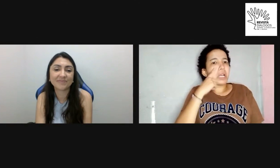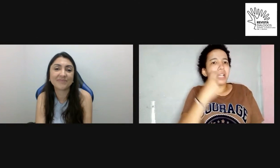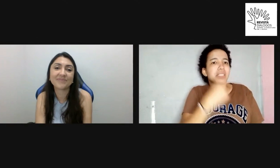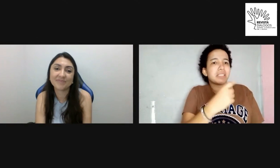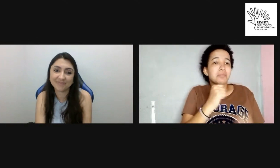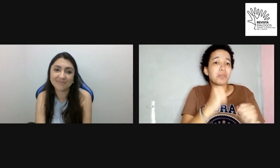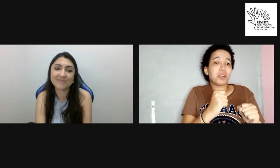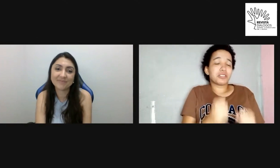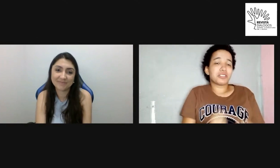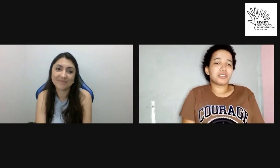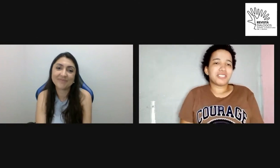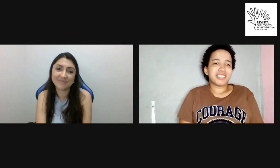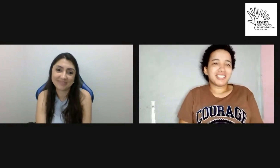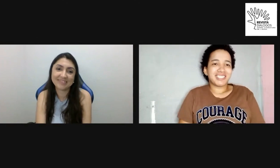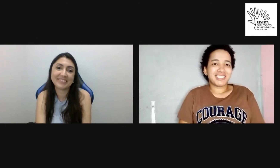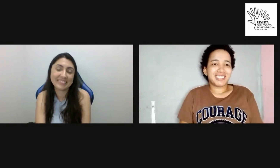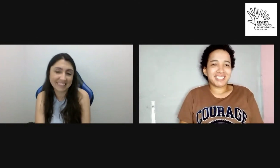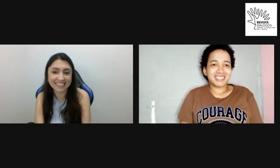literatura.